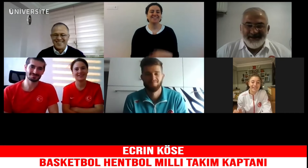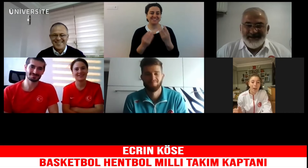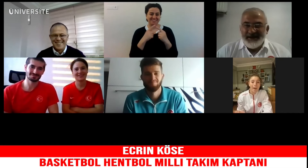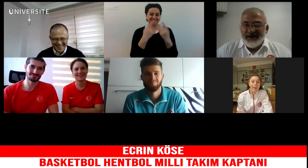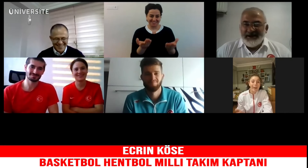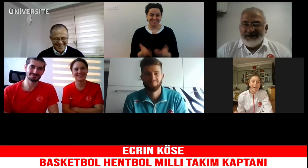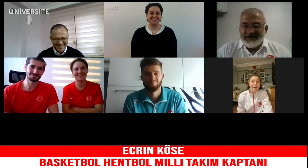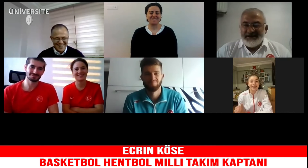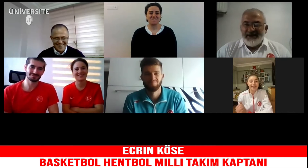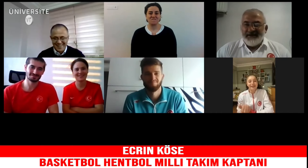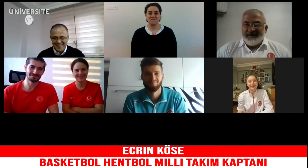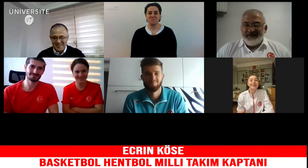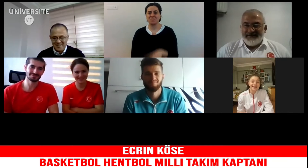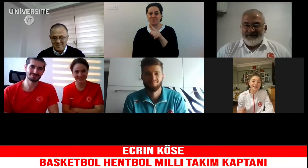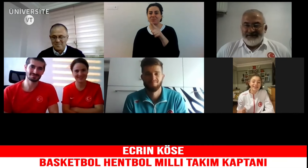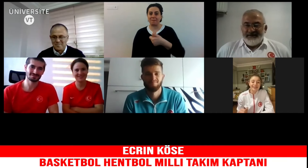Teşekkür ediyorum. Şimdi,